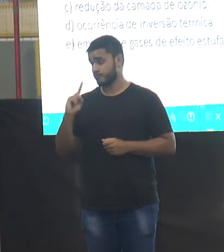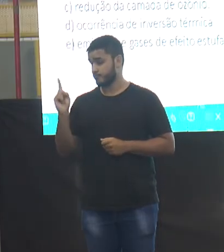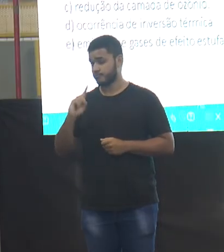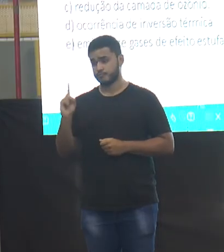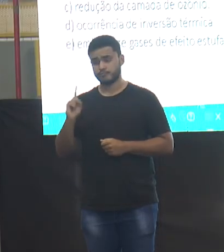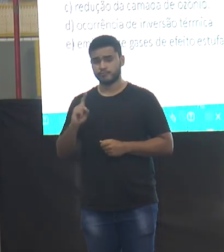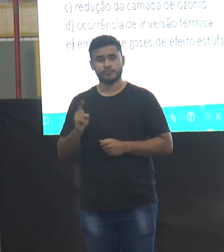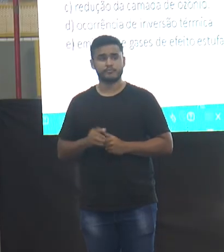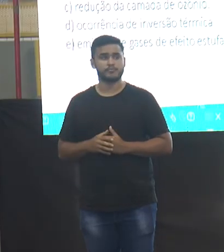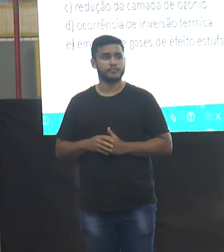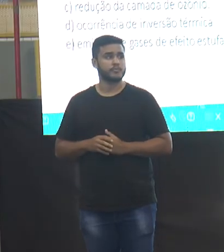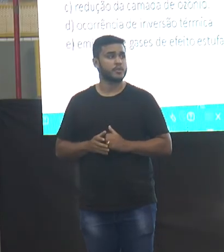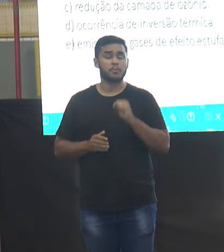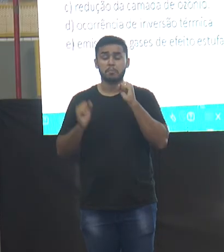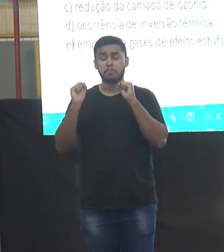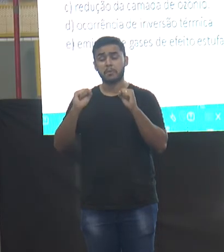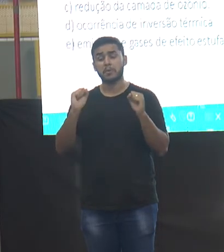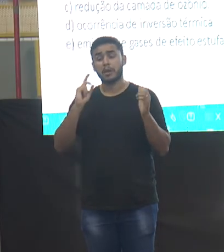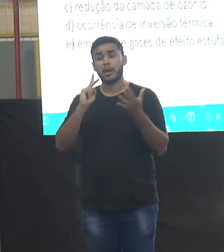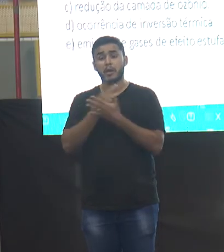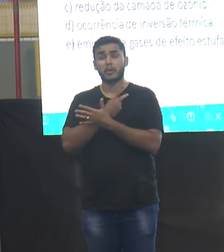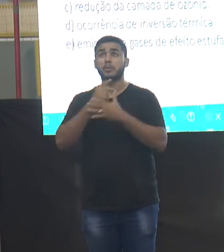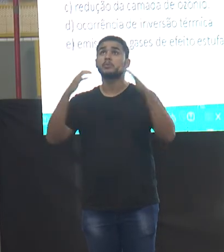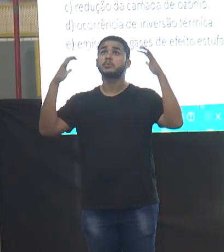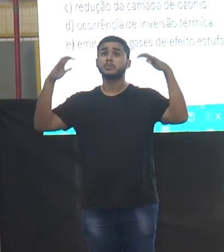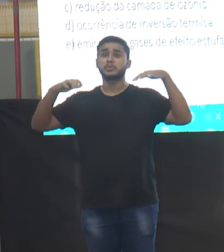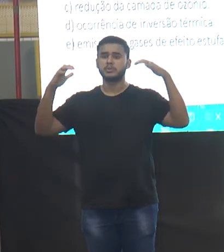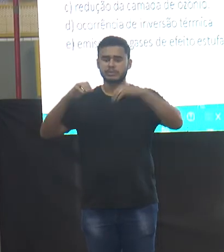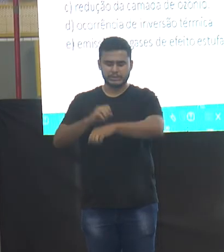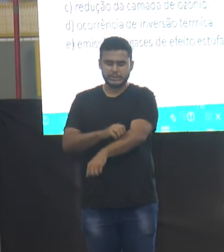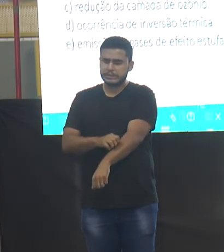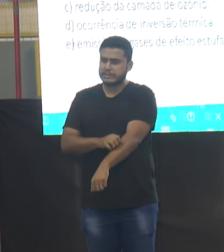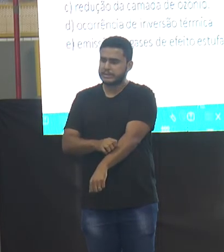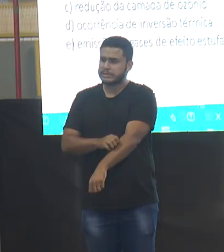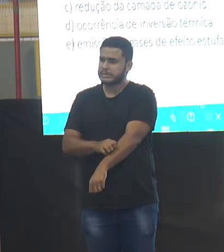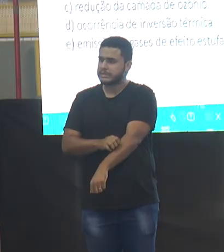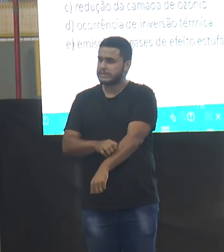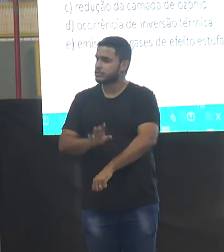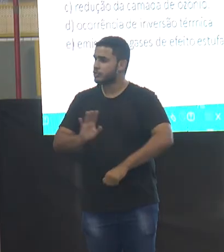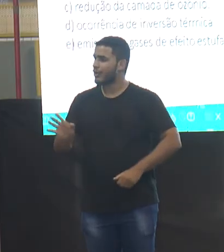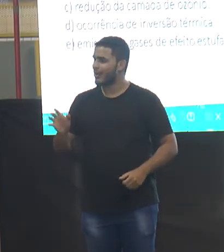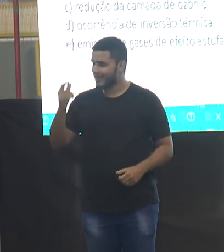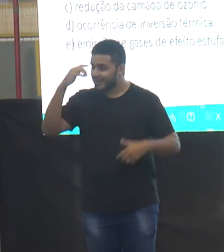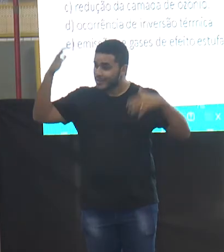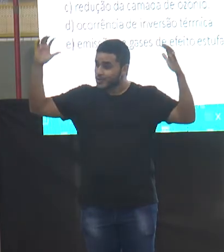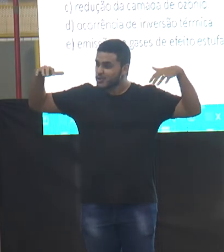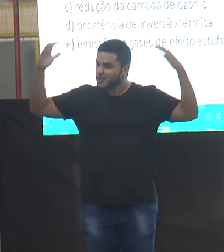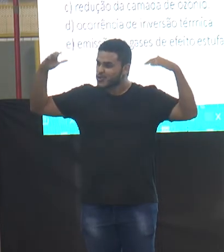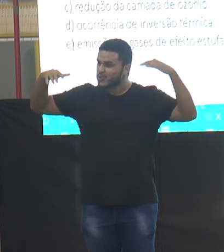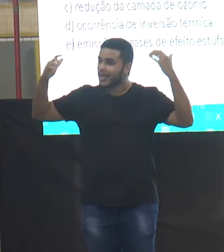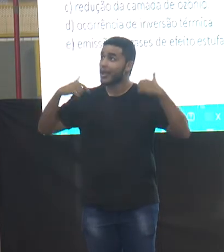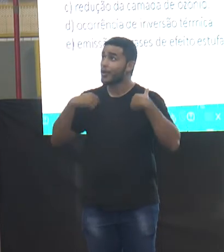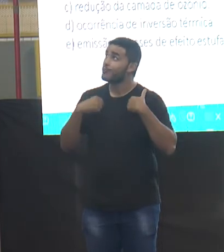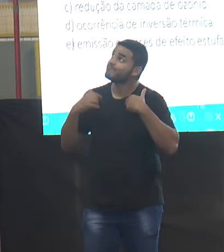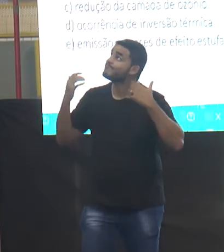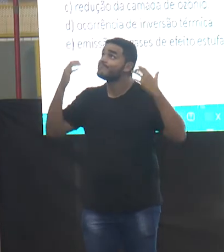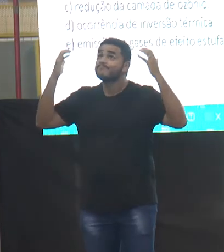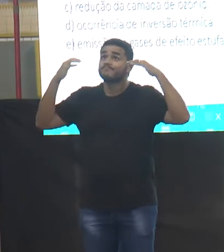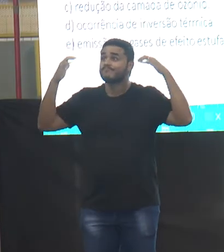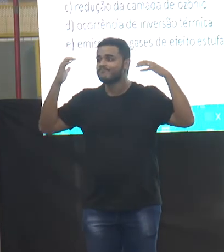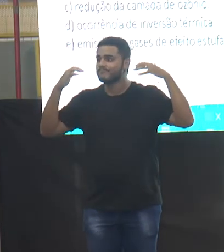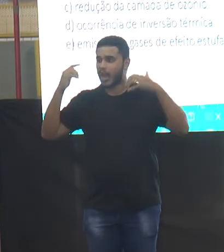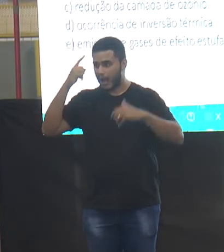acontece. O máximo que acontece numa chuva ácida é uma coceira, é umas manchas vermelhas. Não é